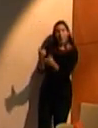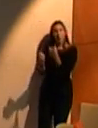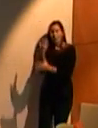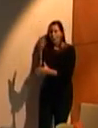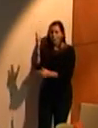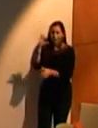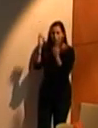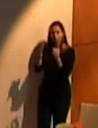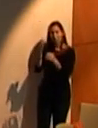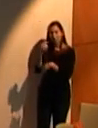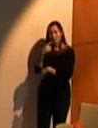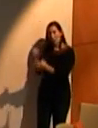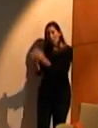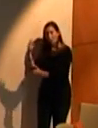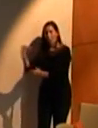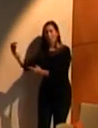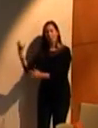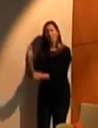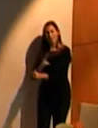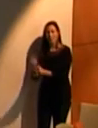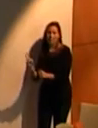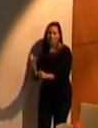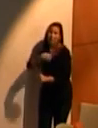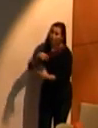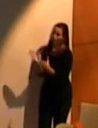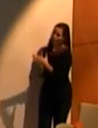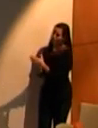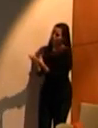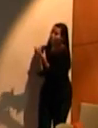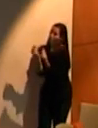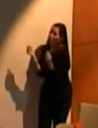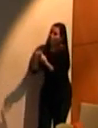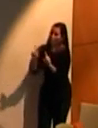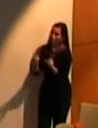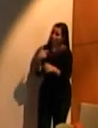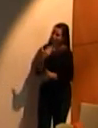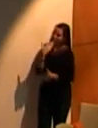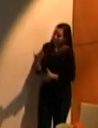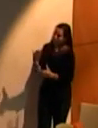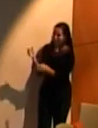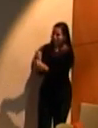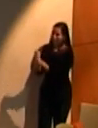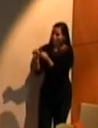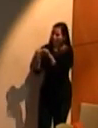beaucoup demandé. Et on les remercie d'avoir tenu la cadence et d'avoir fait tout ce travail.